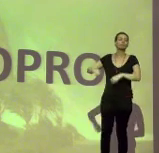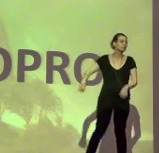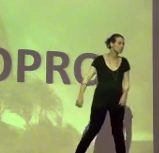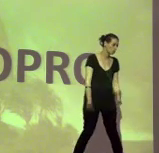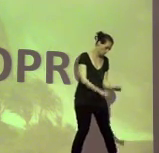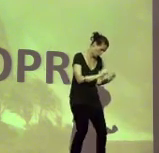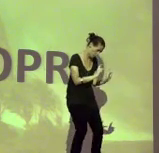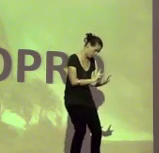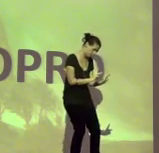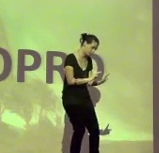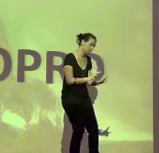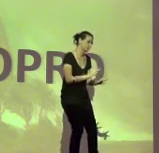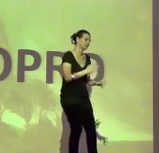cerca. Ok.